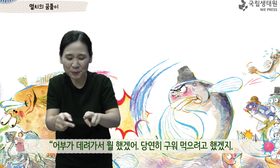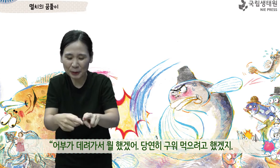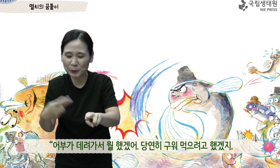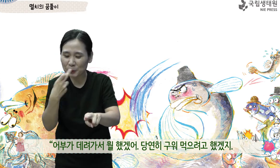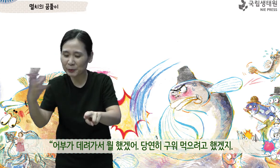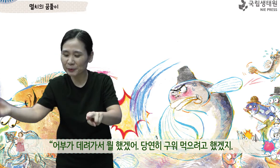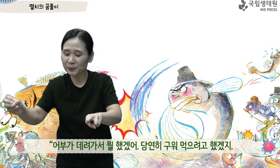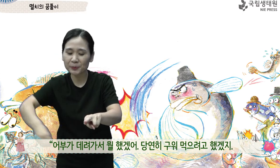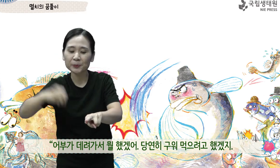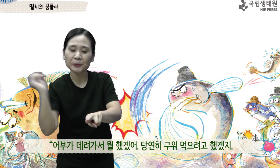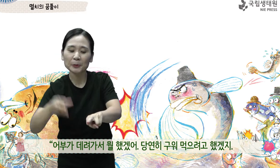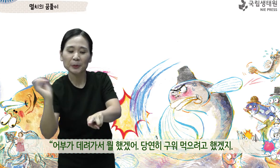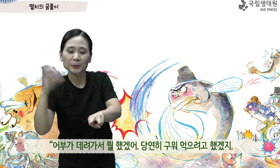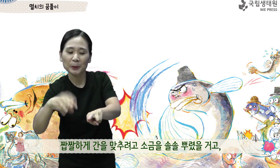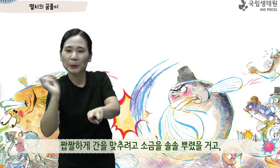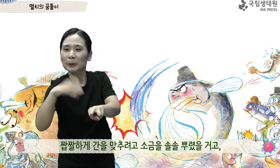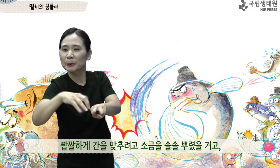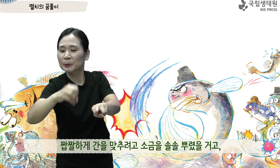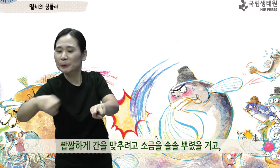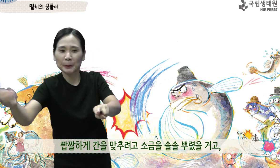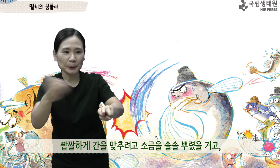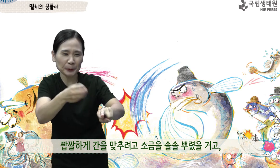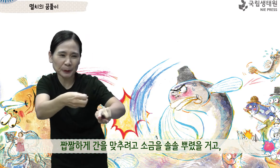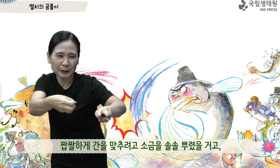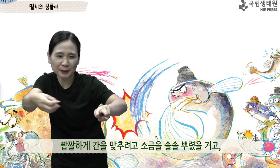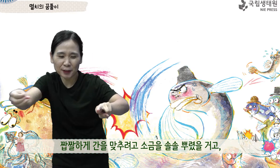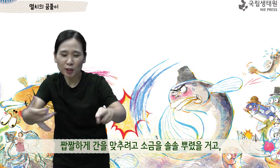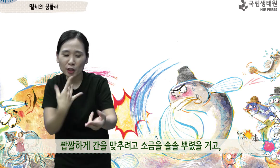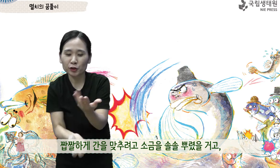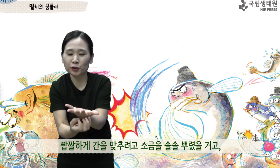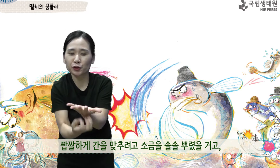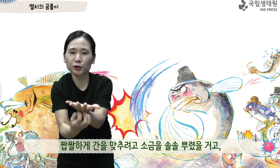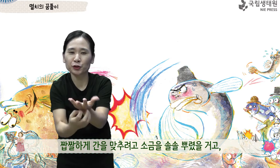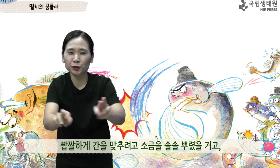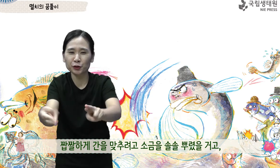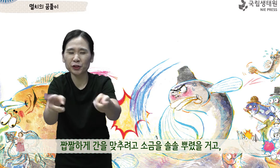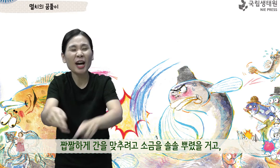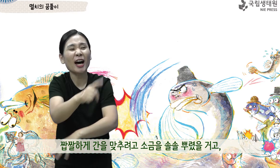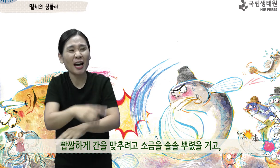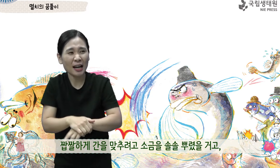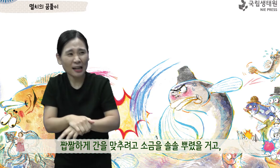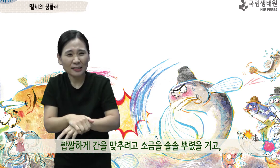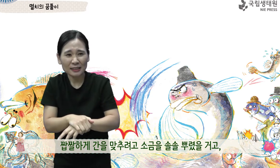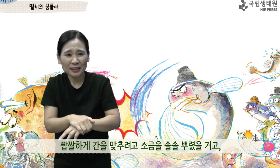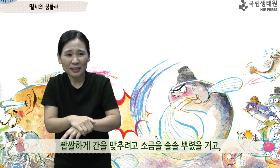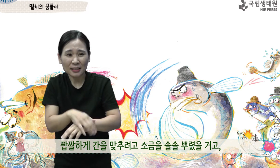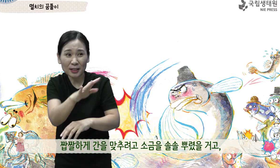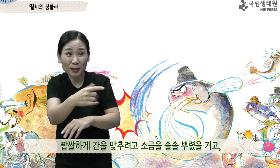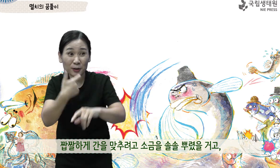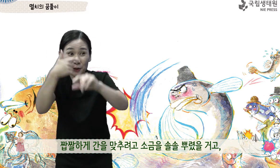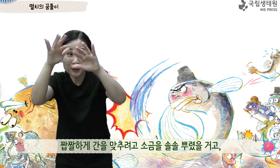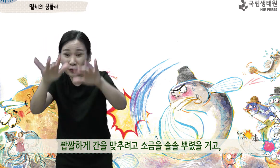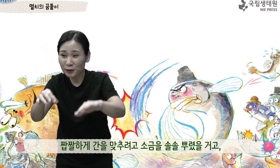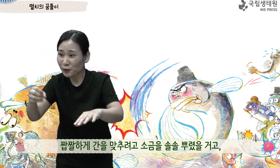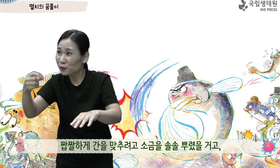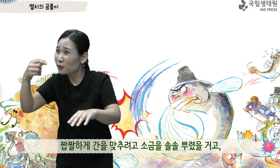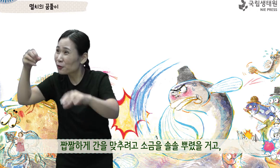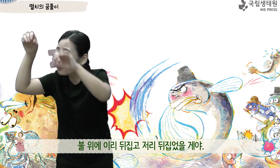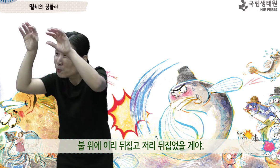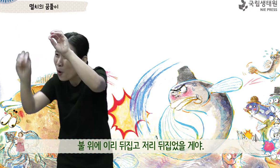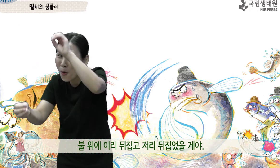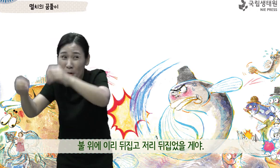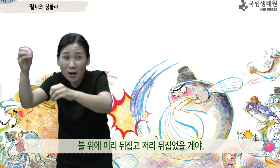구워먹으려고 했겠지. 짭짤하게 간을 맞추려고 소금을 솔솔 뿌렸을 거고.